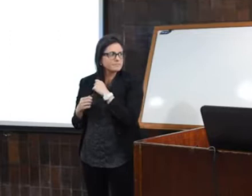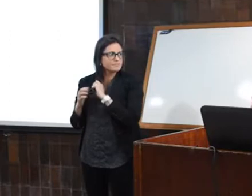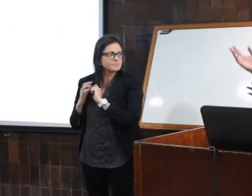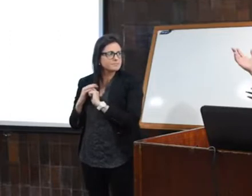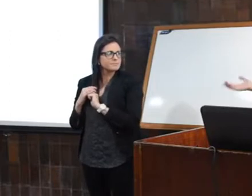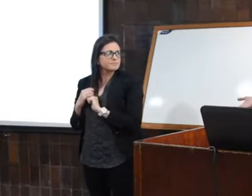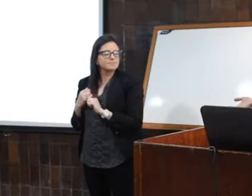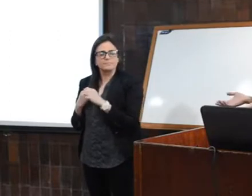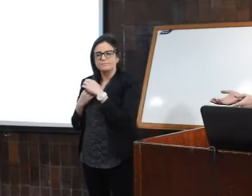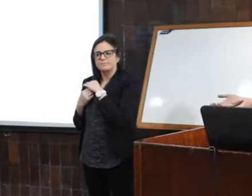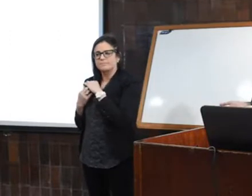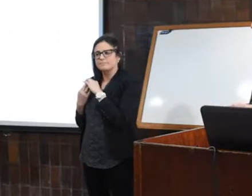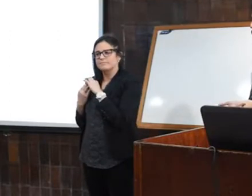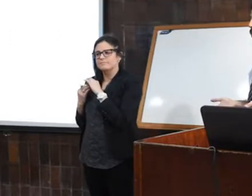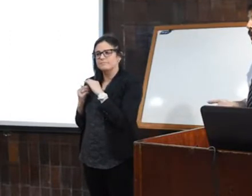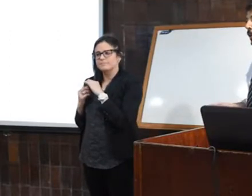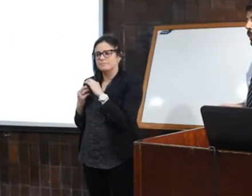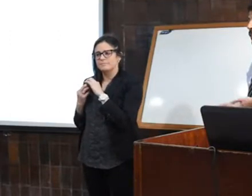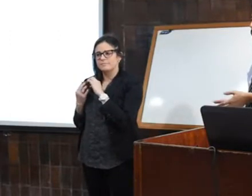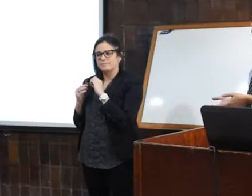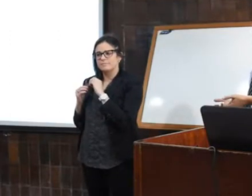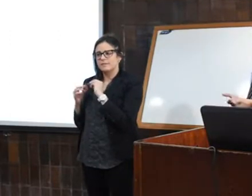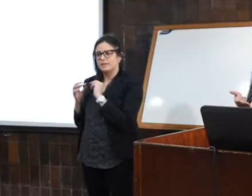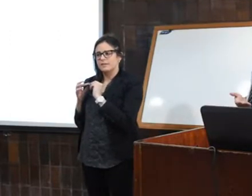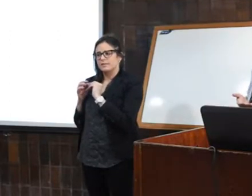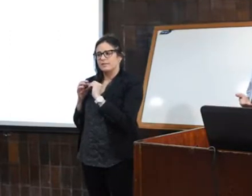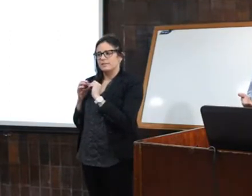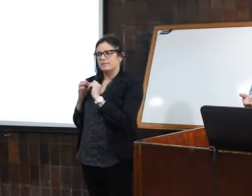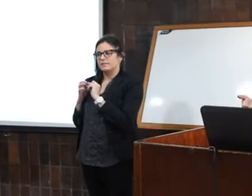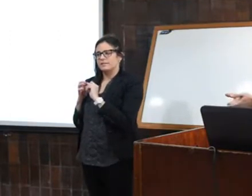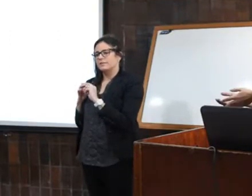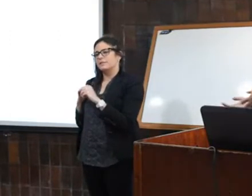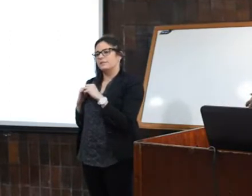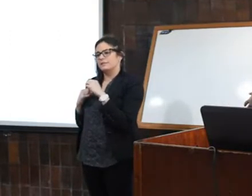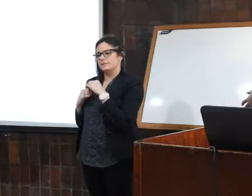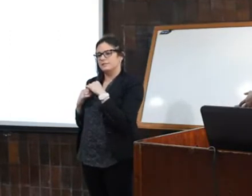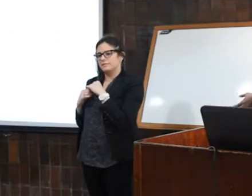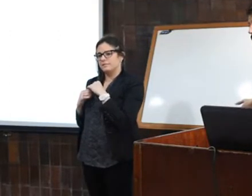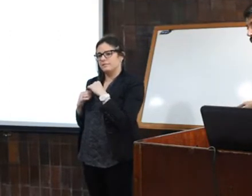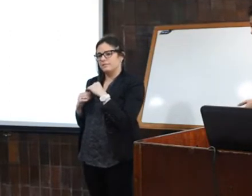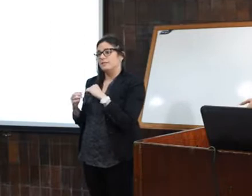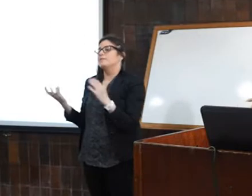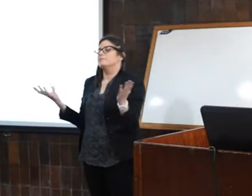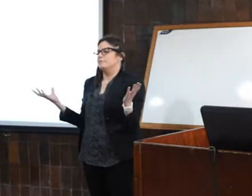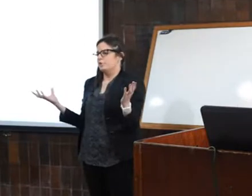a la aseguradora entonces país ya te conocemos reputación